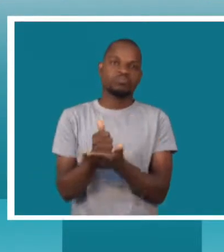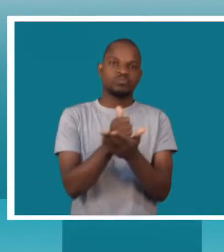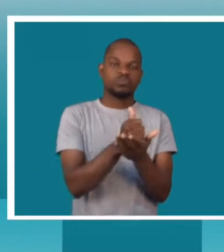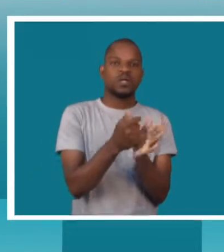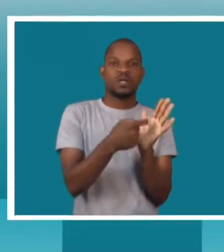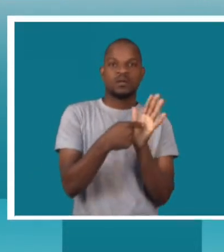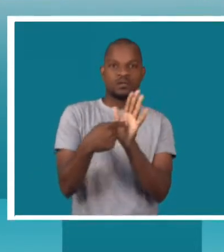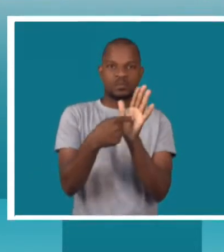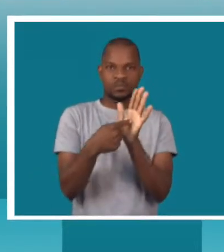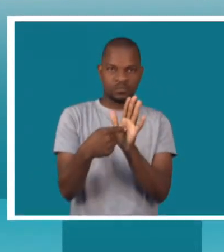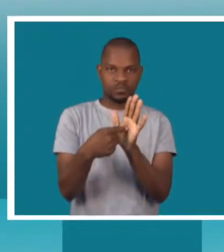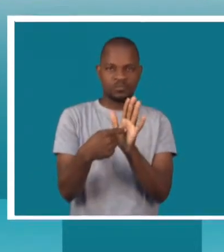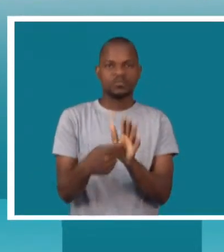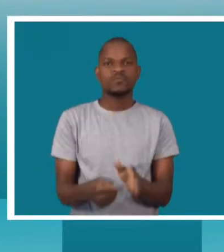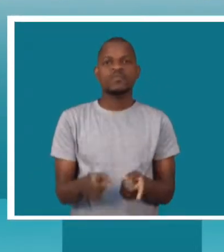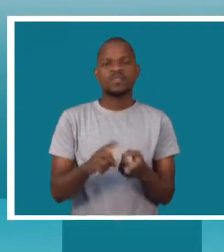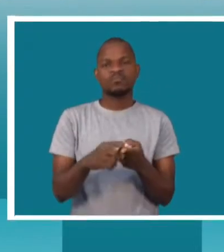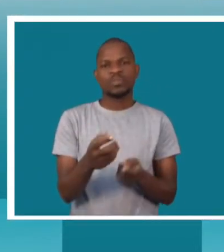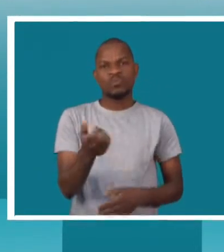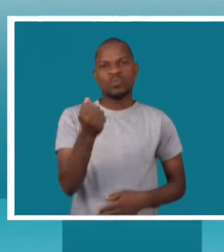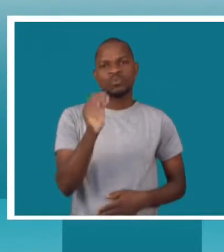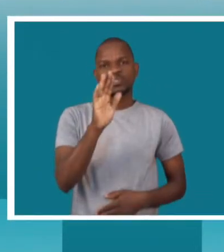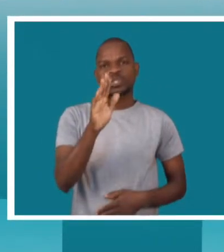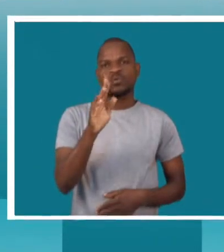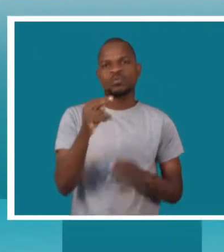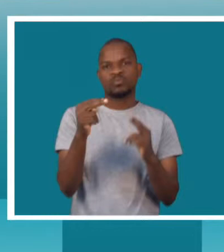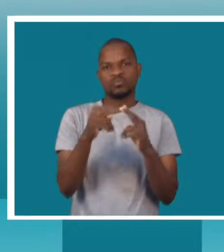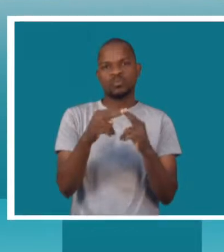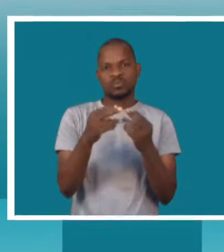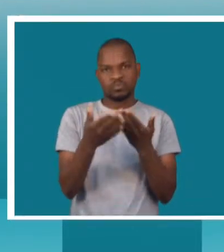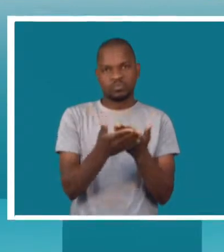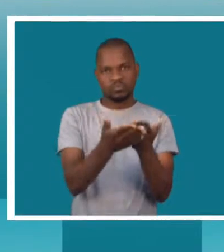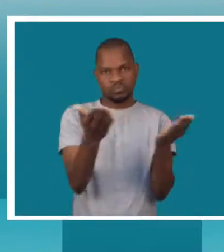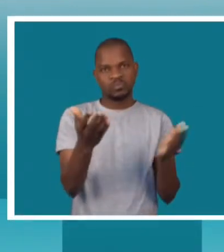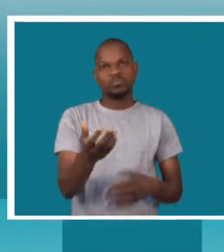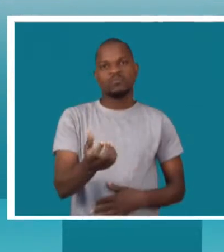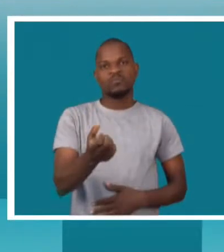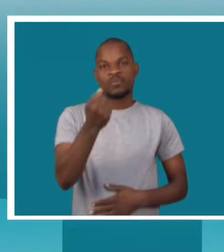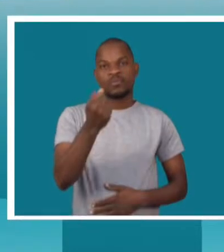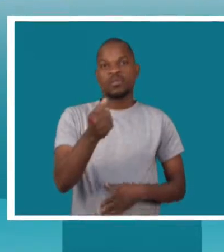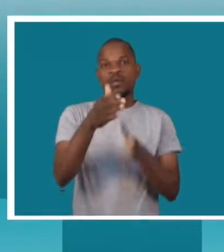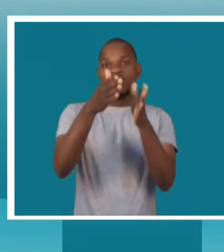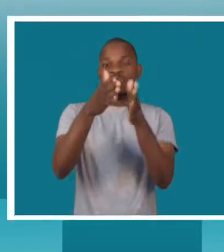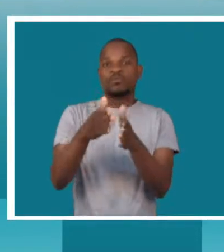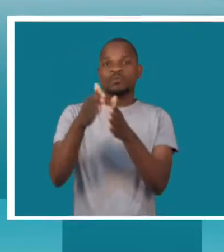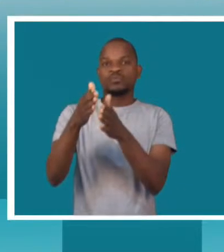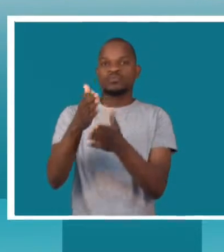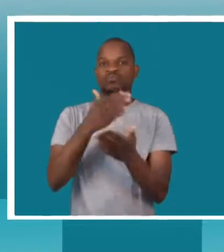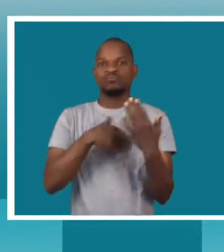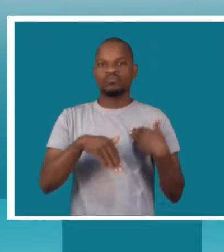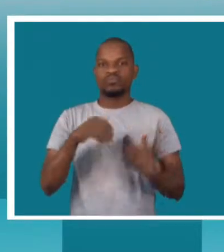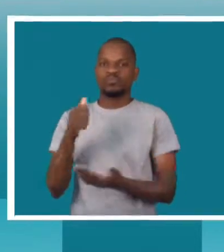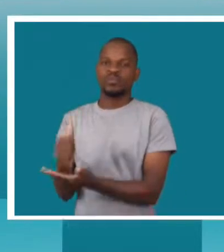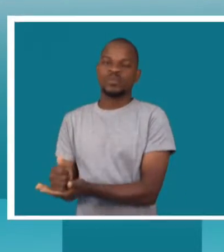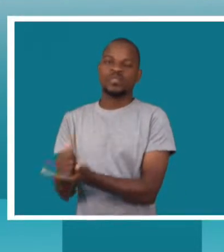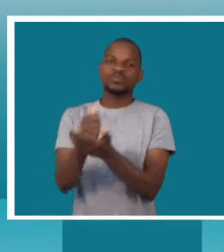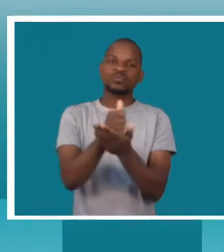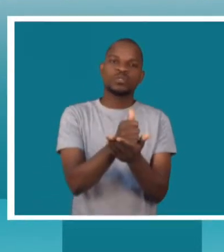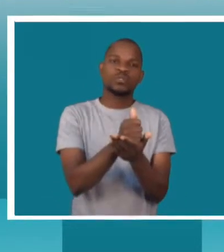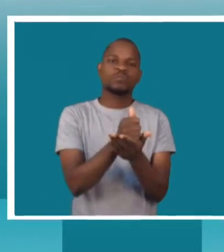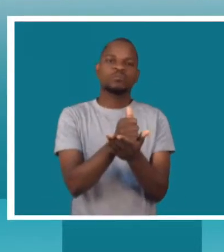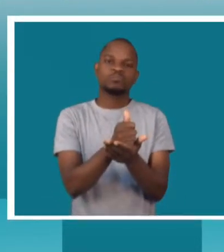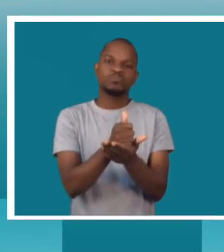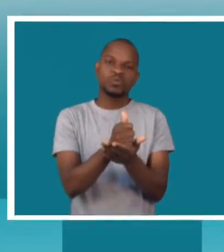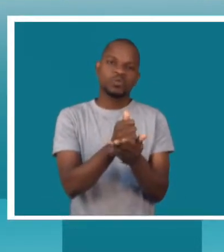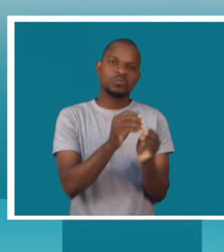demonstração. Gostaria que deixasse o contato para quem queira ajudar os seus